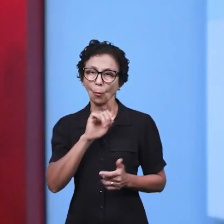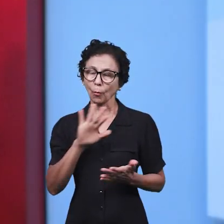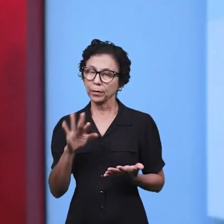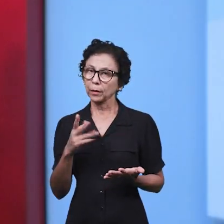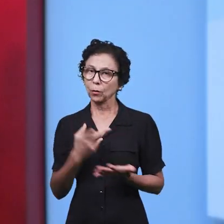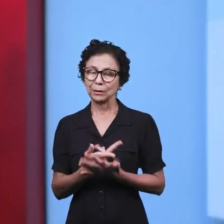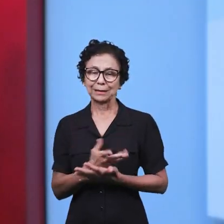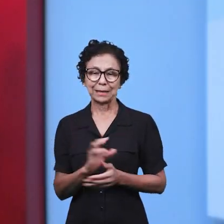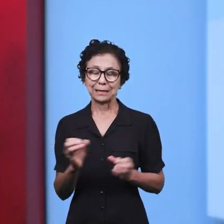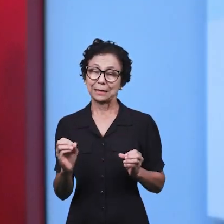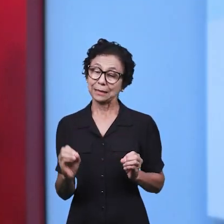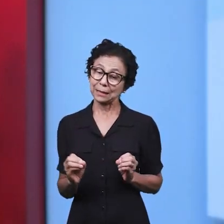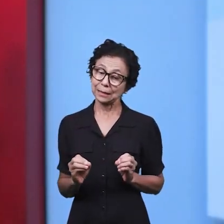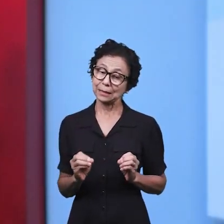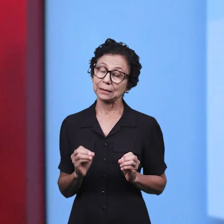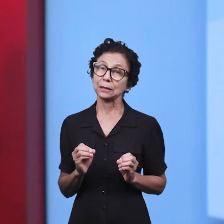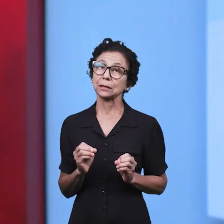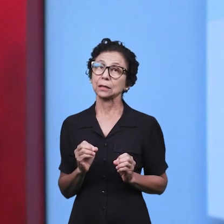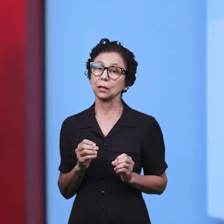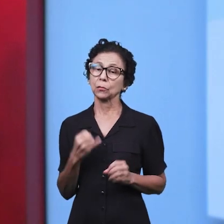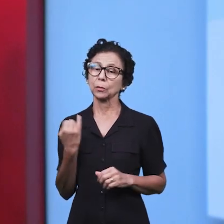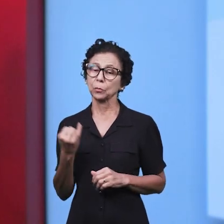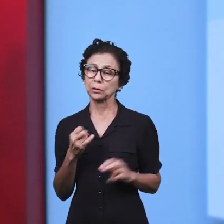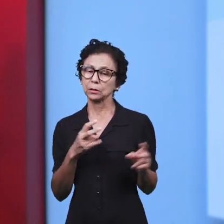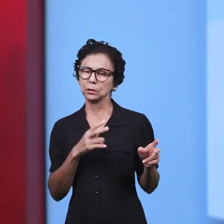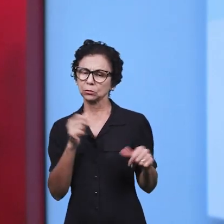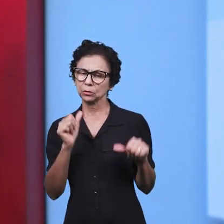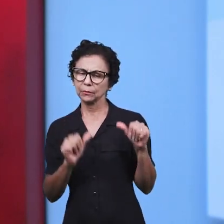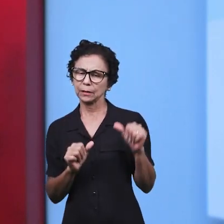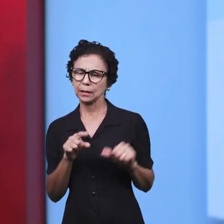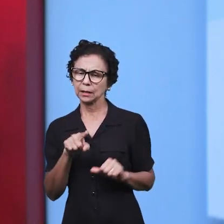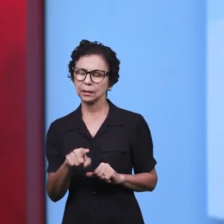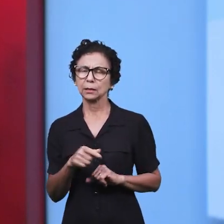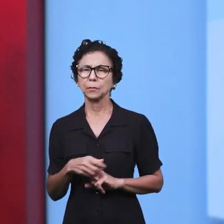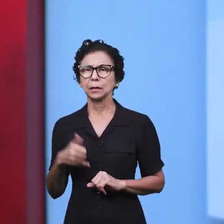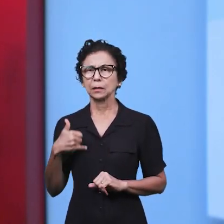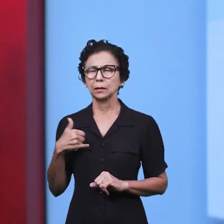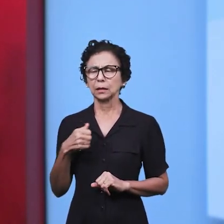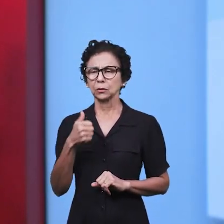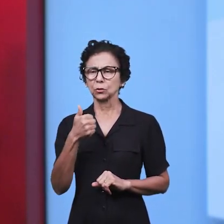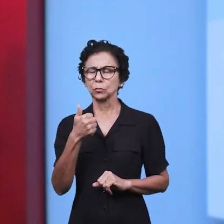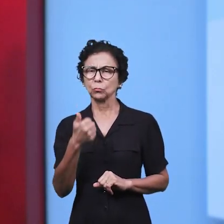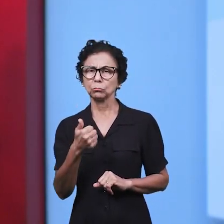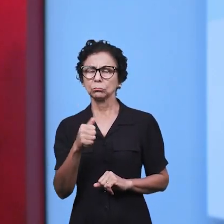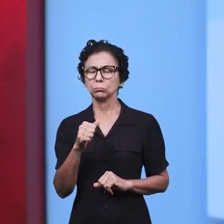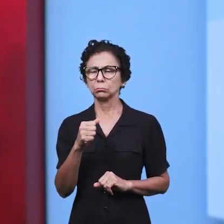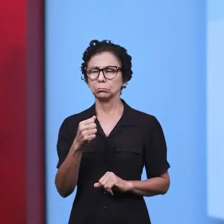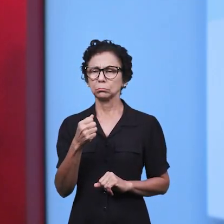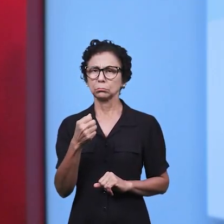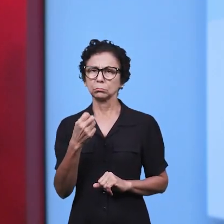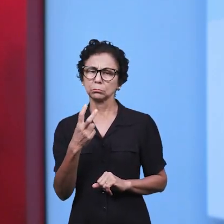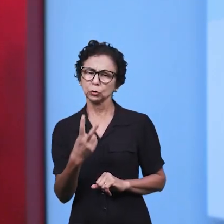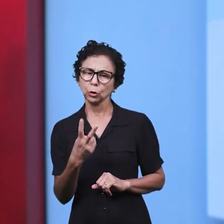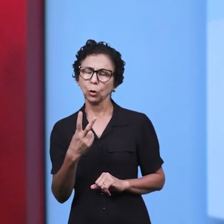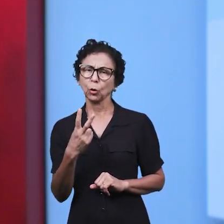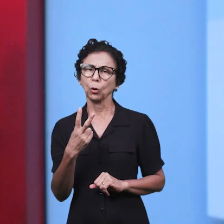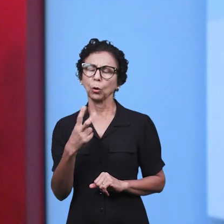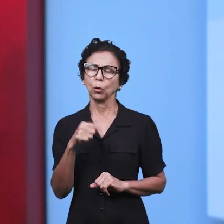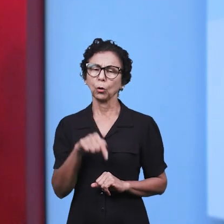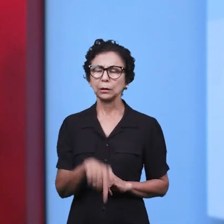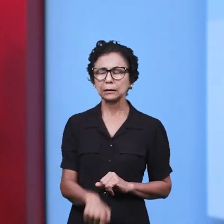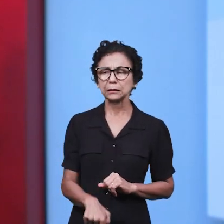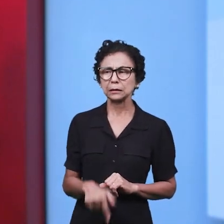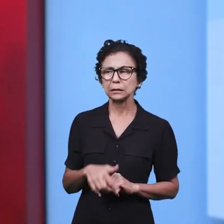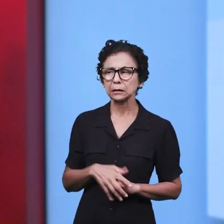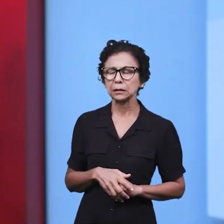Ou a mãe, né, a criança vai crescendo, 1 ano e meio, 2 anos, a mãe chama pelo nome, ou a mãe está no cômodo, a criança está brincando no outro, começa a